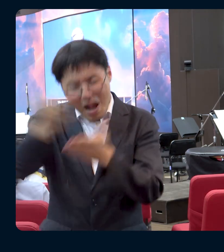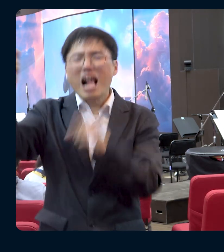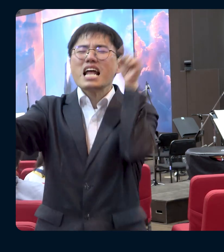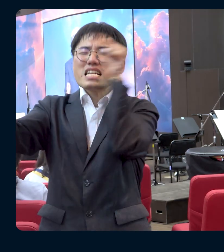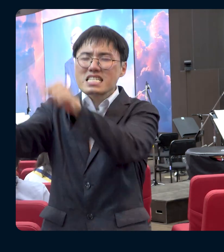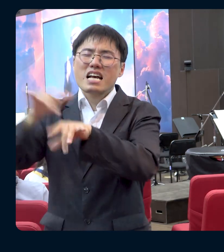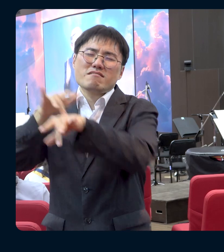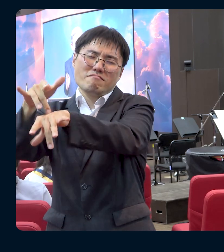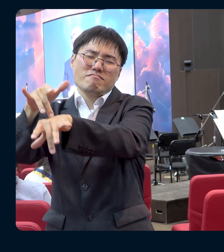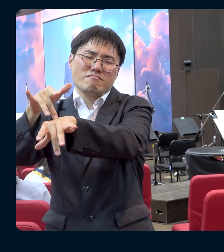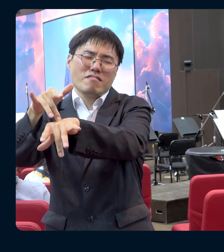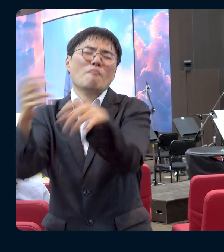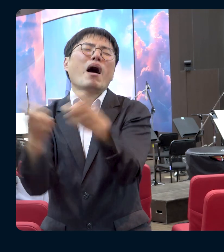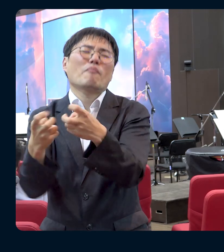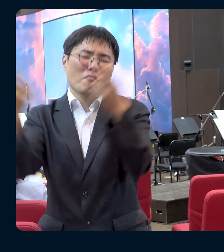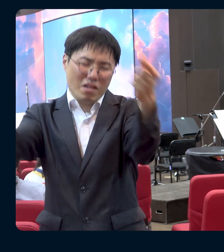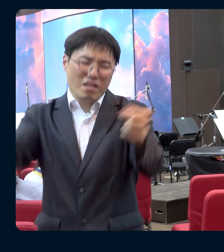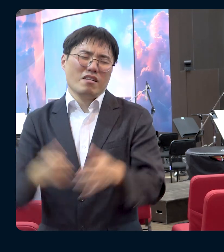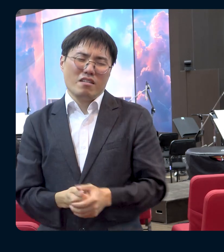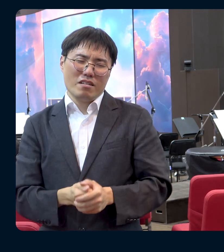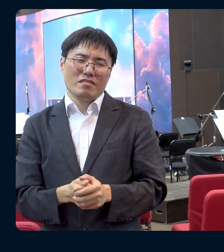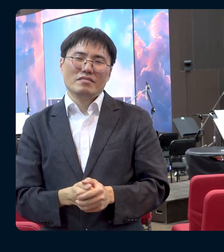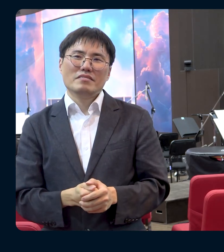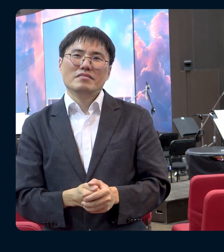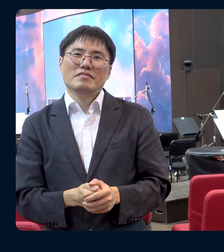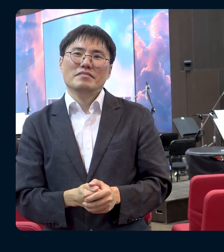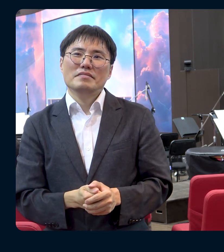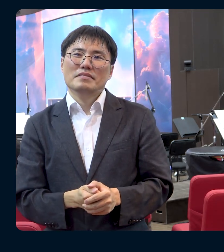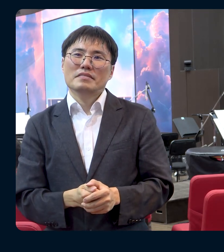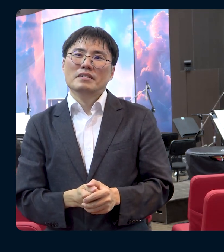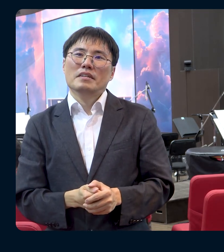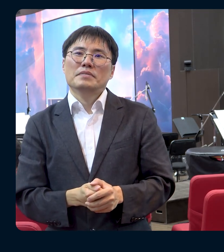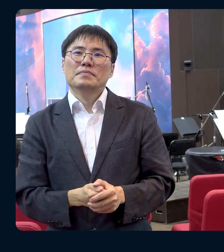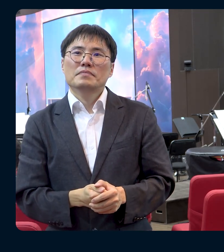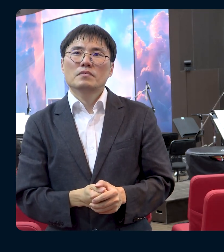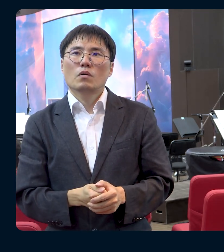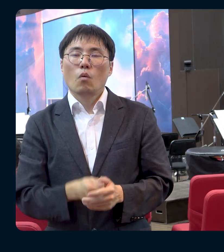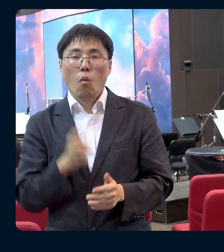거룩의 능력을 빼앗아가려고 하는 사단의 전략입니다.